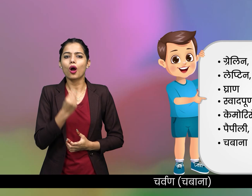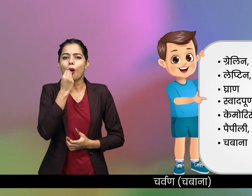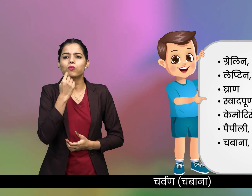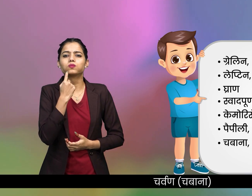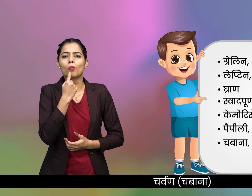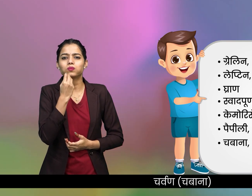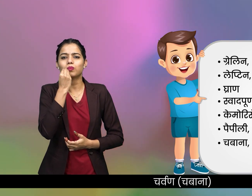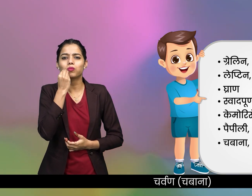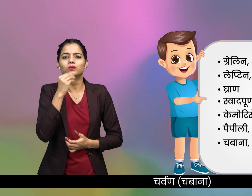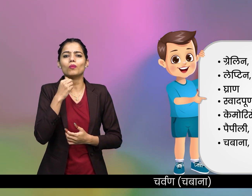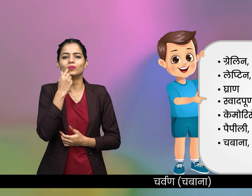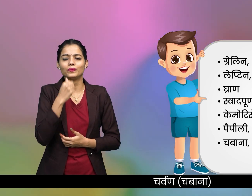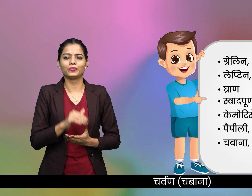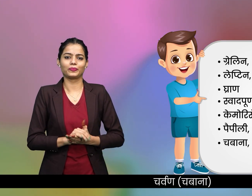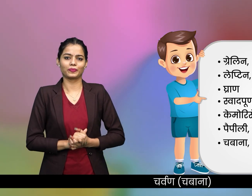चर्वण, चबाना,